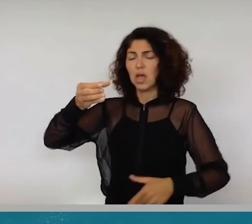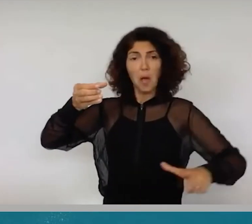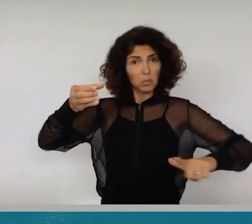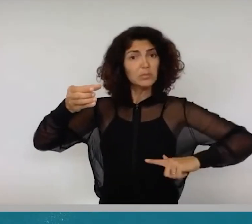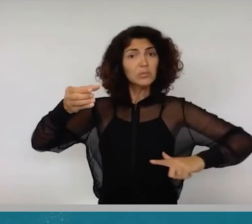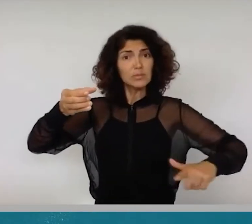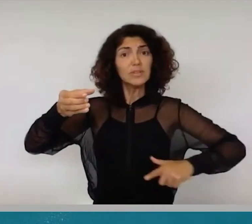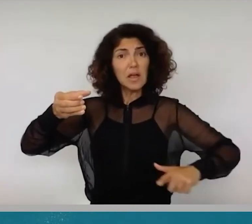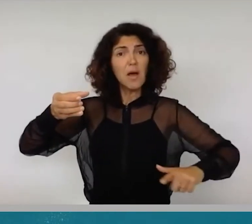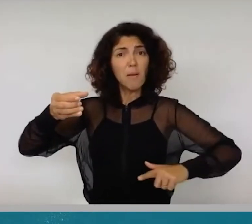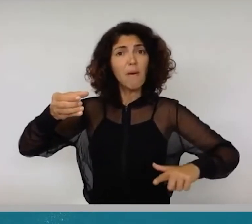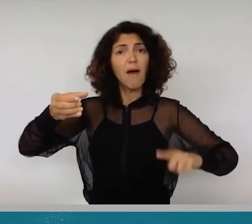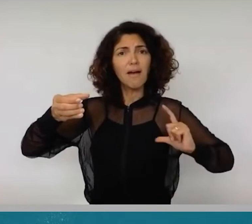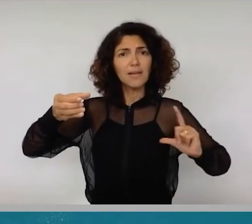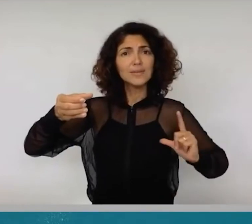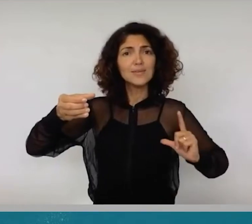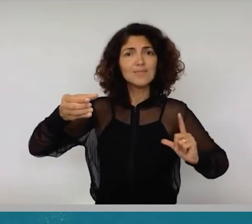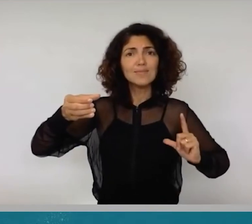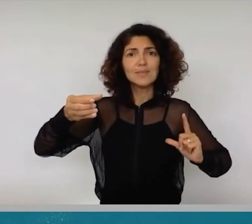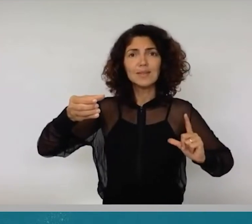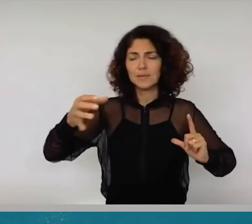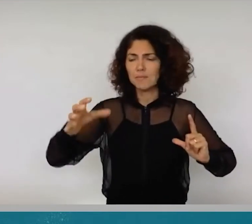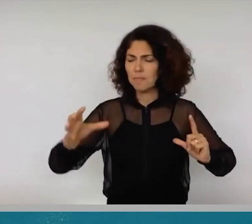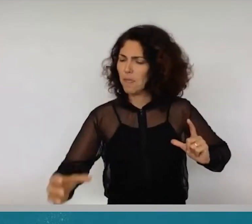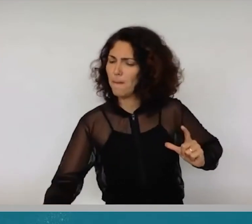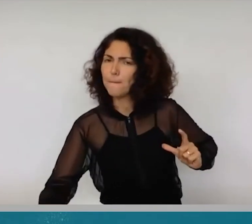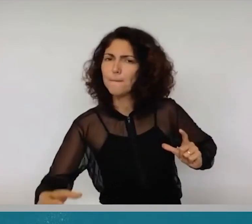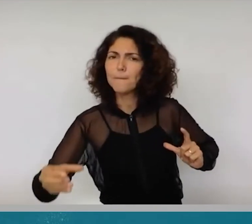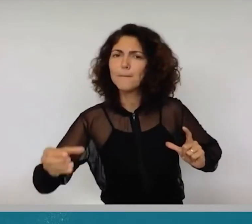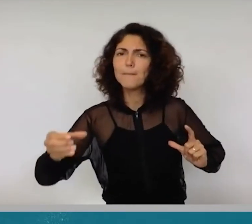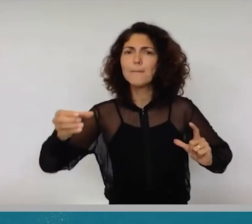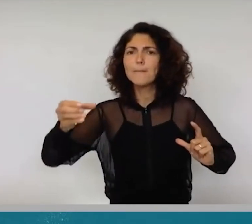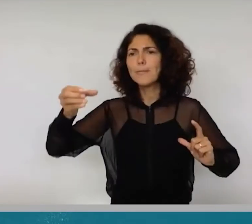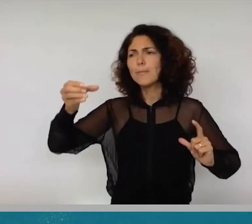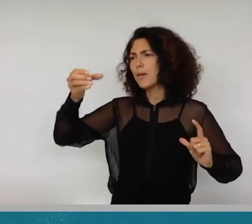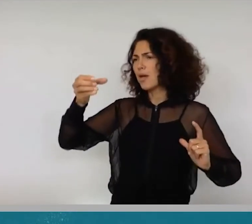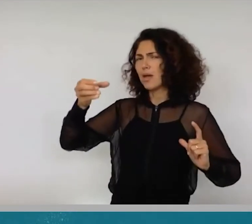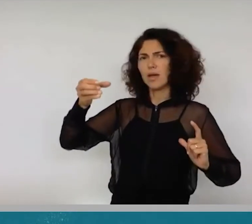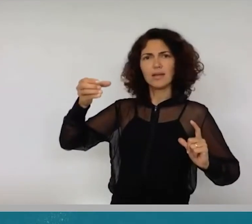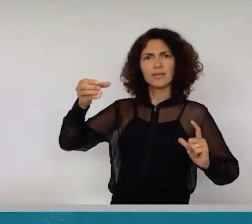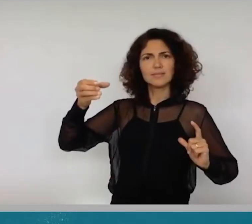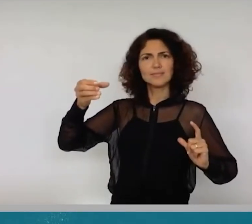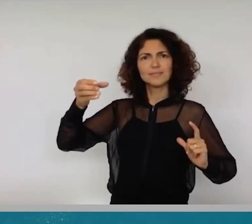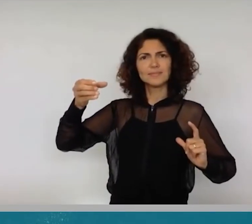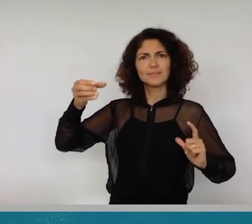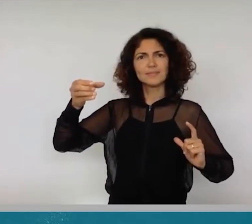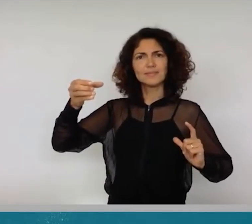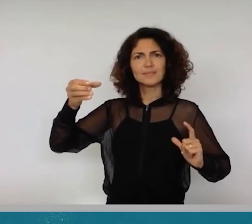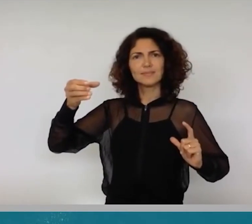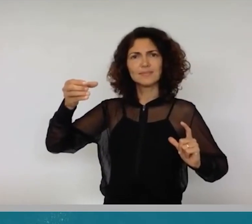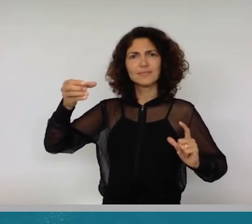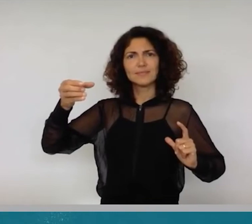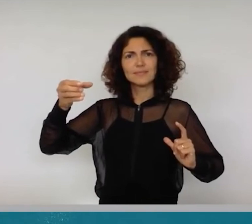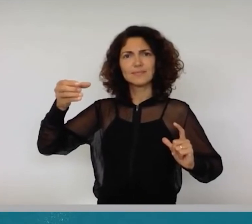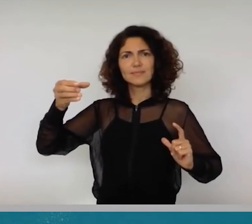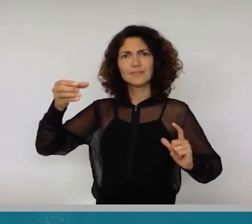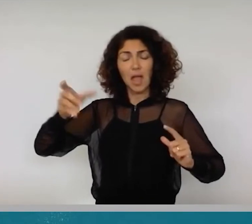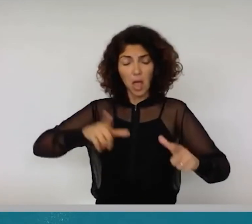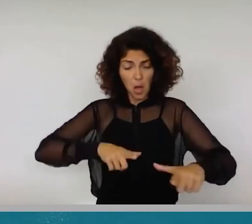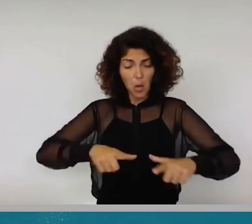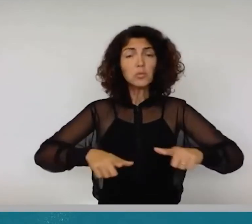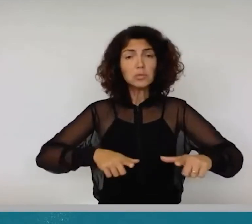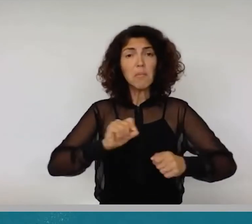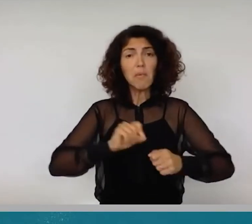Eu trouxe essa água desse nível para esse nível. Isso aqui é um trabalho realizado.